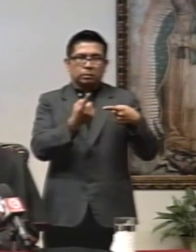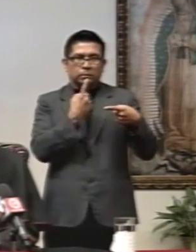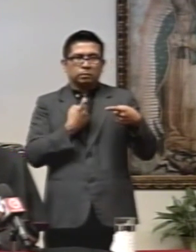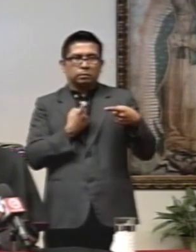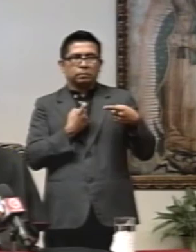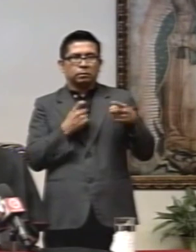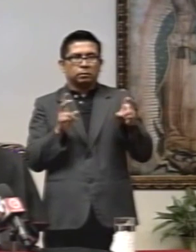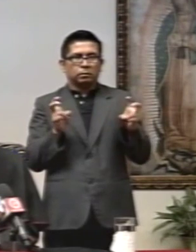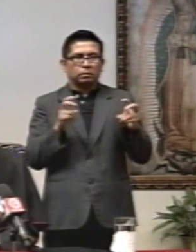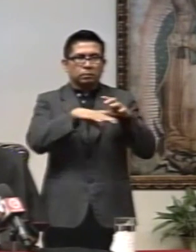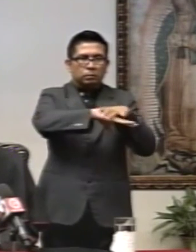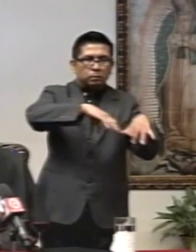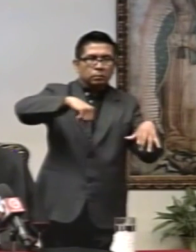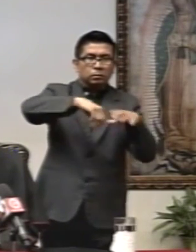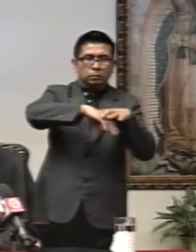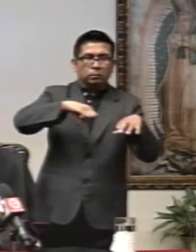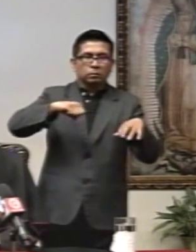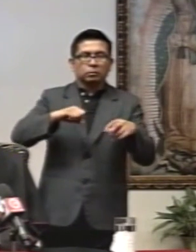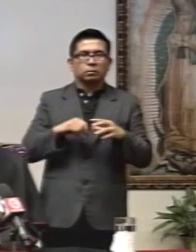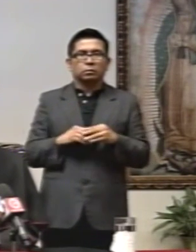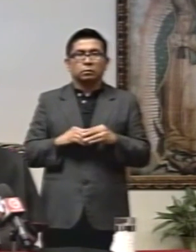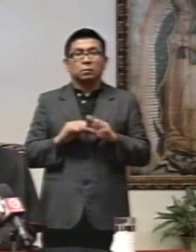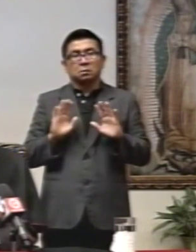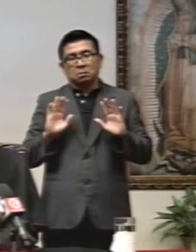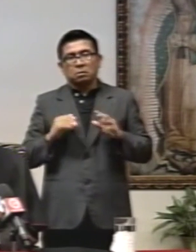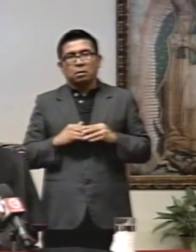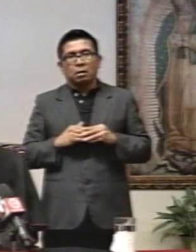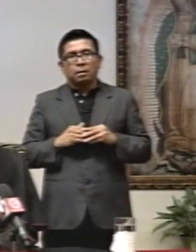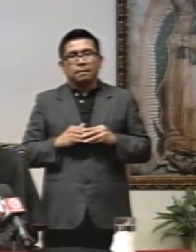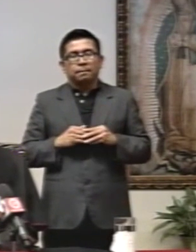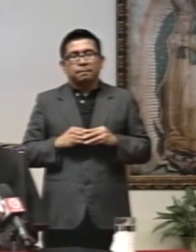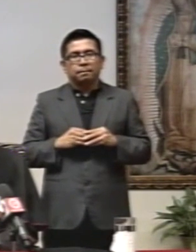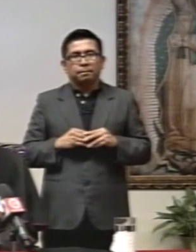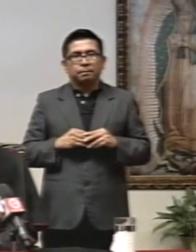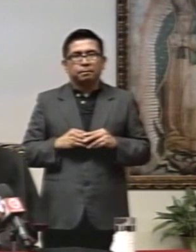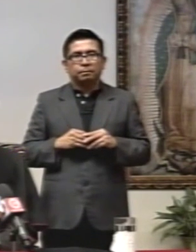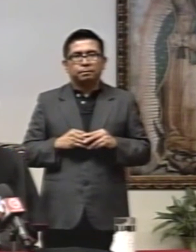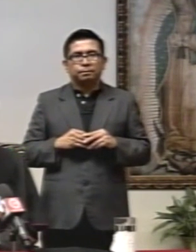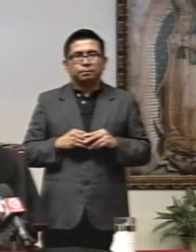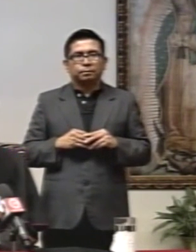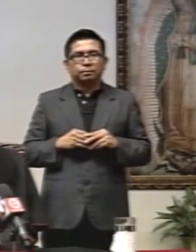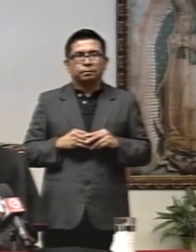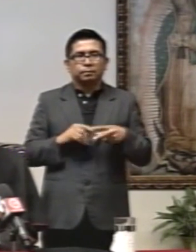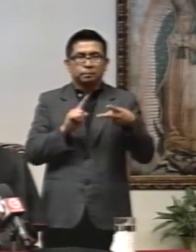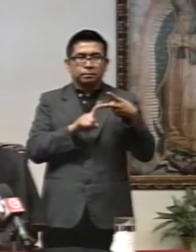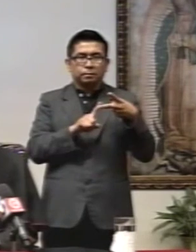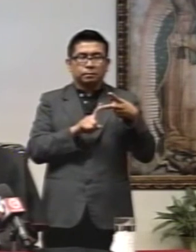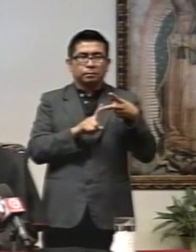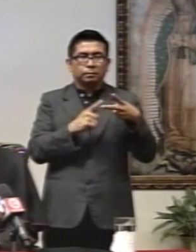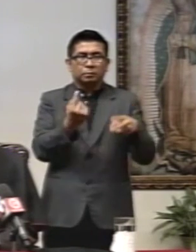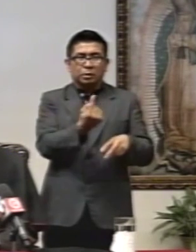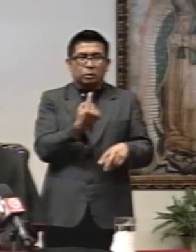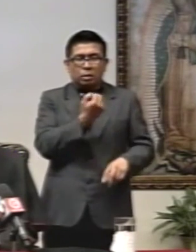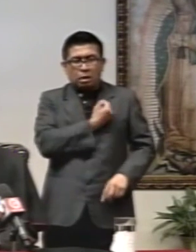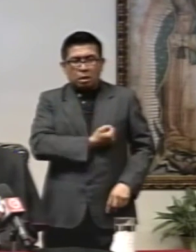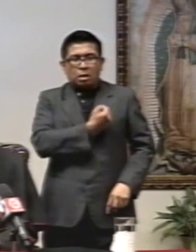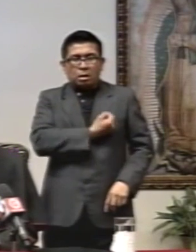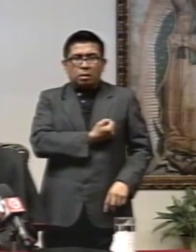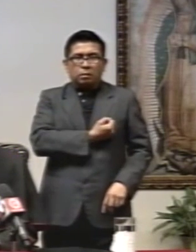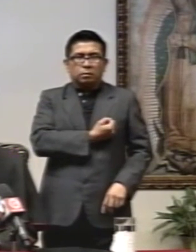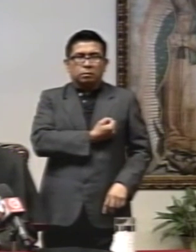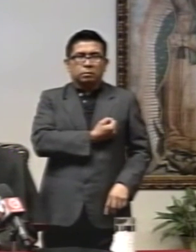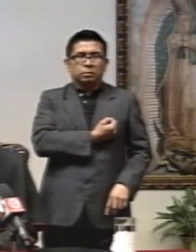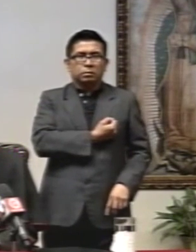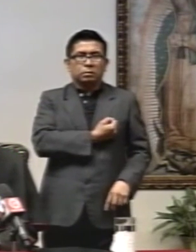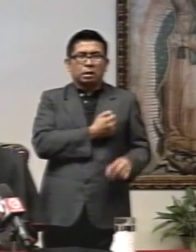este tema de la minería. Ahora, en cuanto a lo de las víctimas